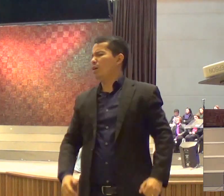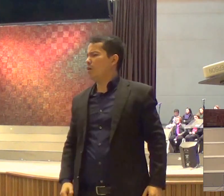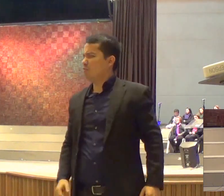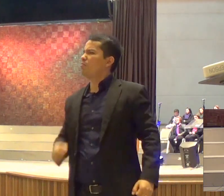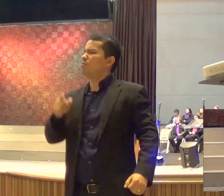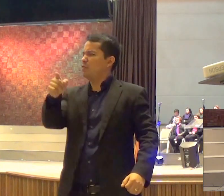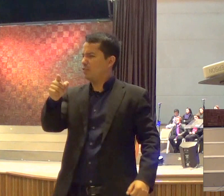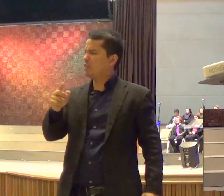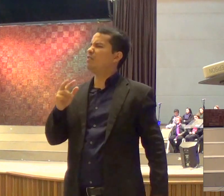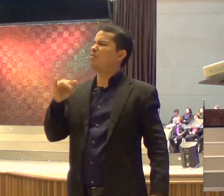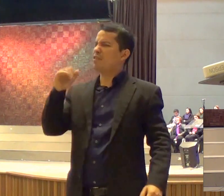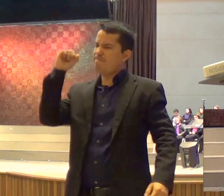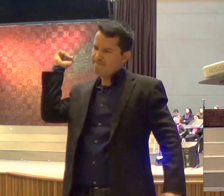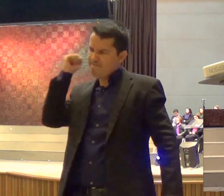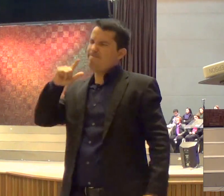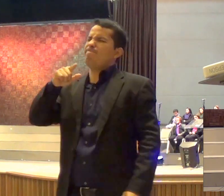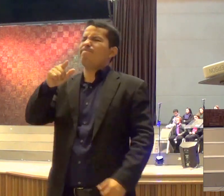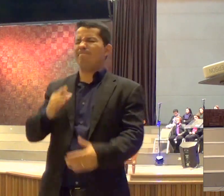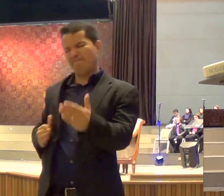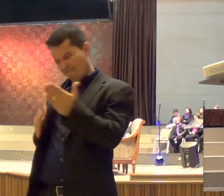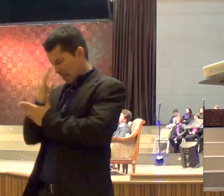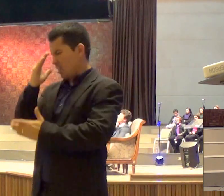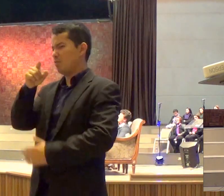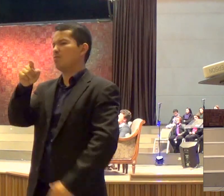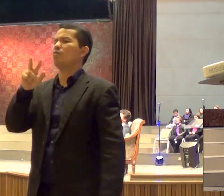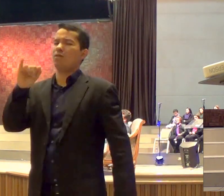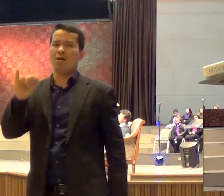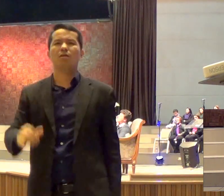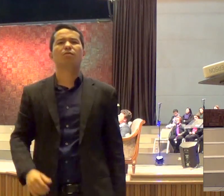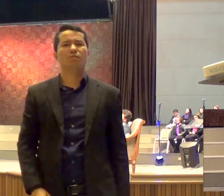chegar do outro lado